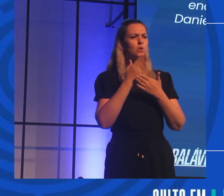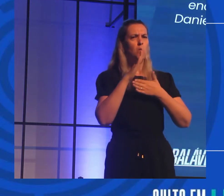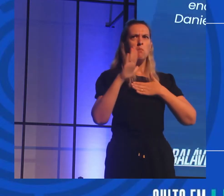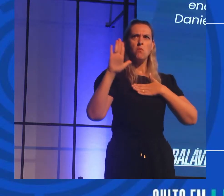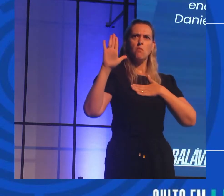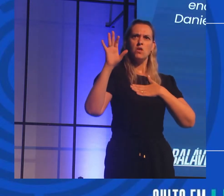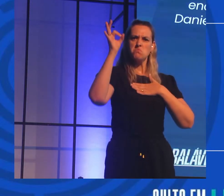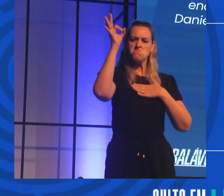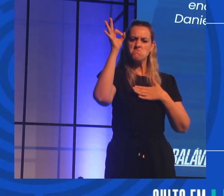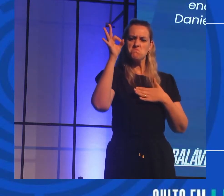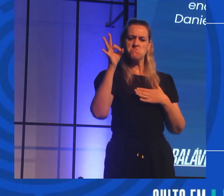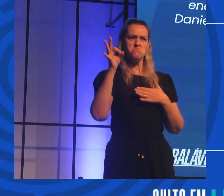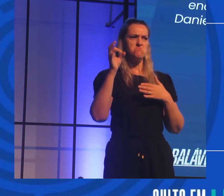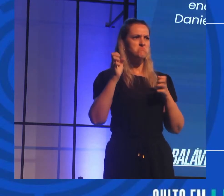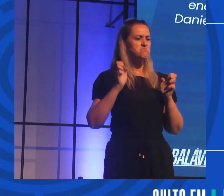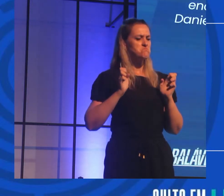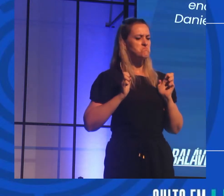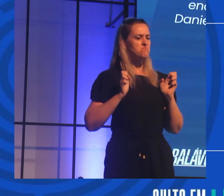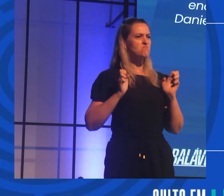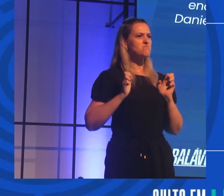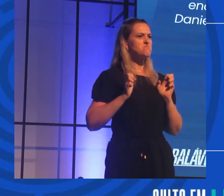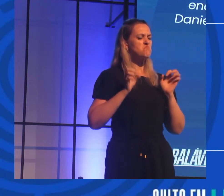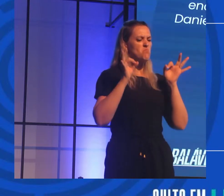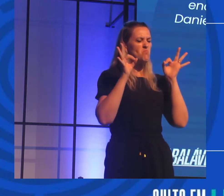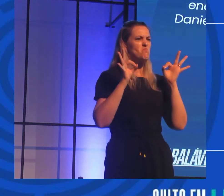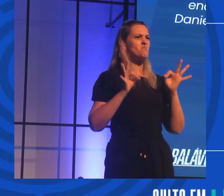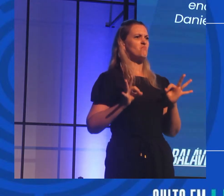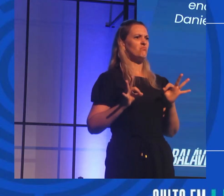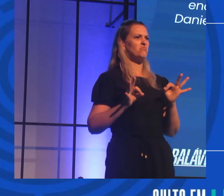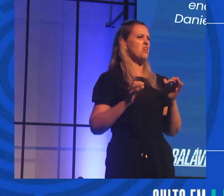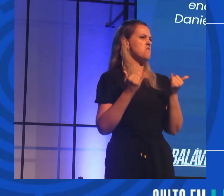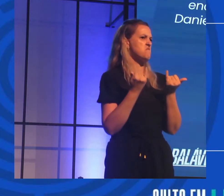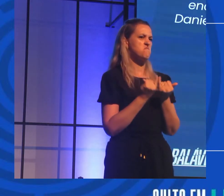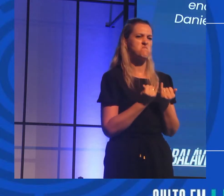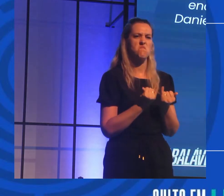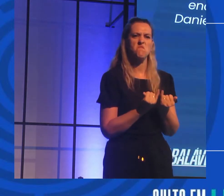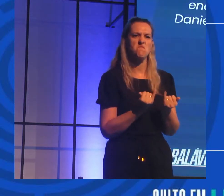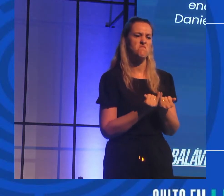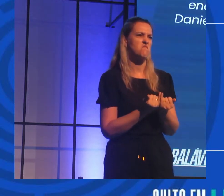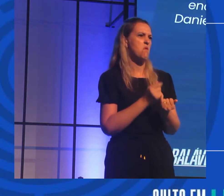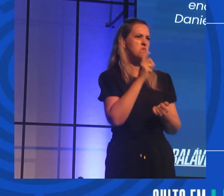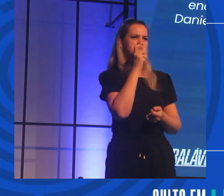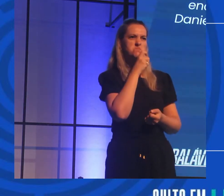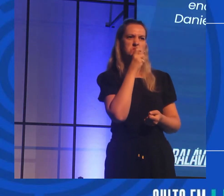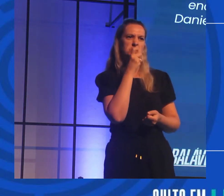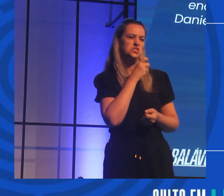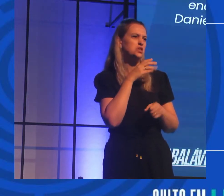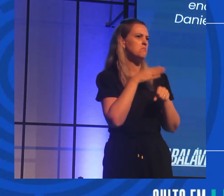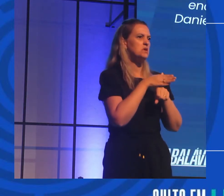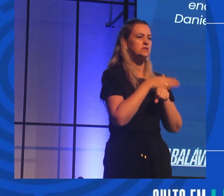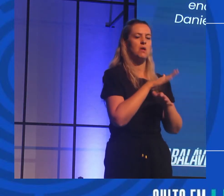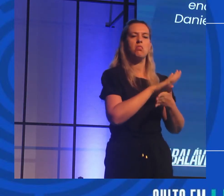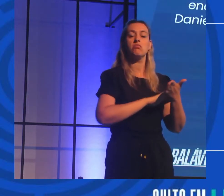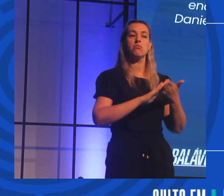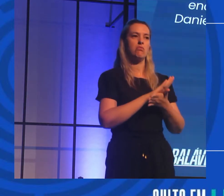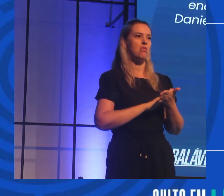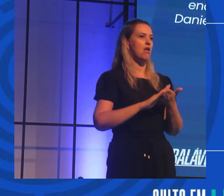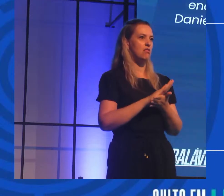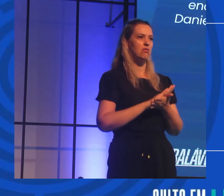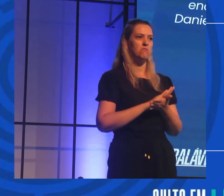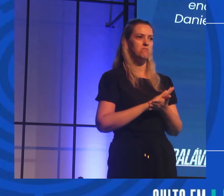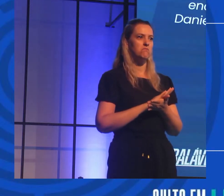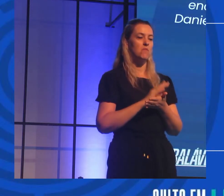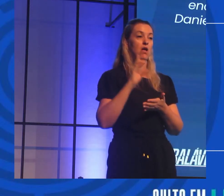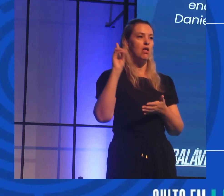que não sonegava, uma pessoa que não fofocava sobre o rei, uma pessoa de fato íntegra.